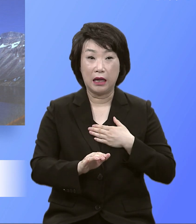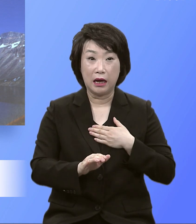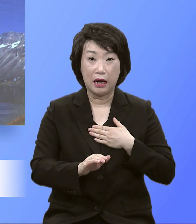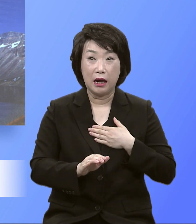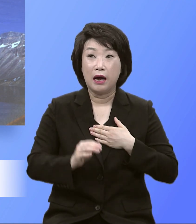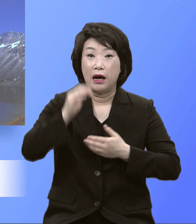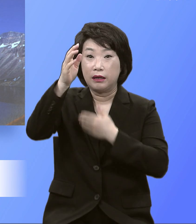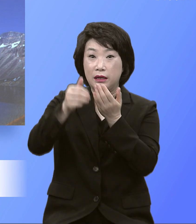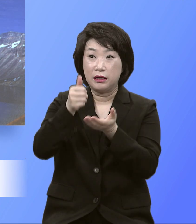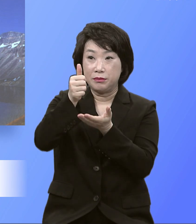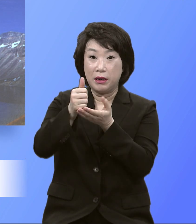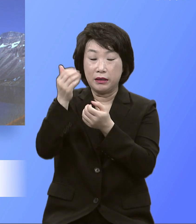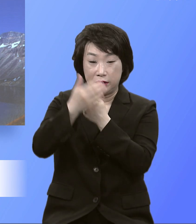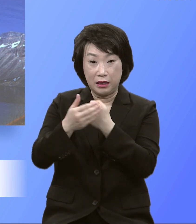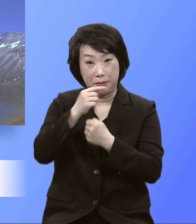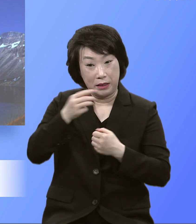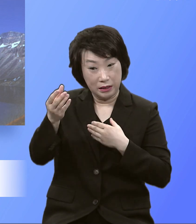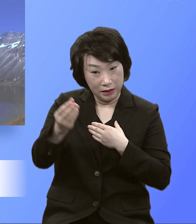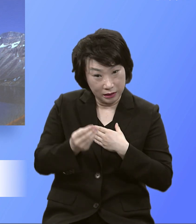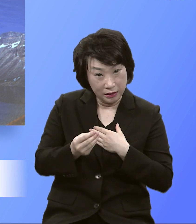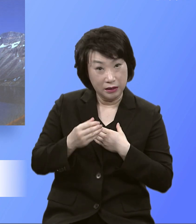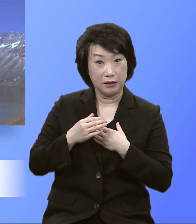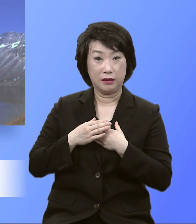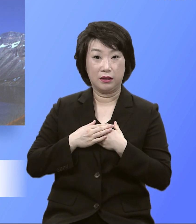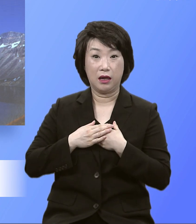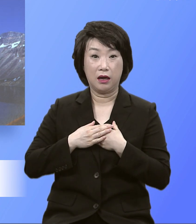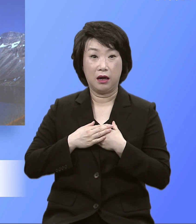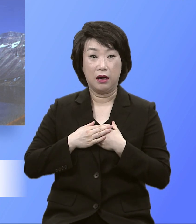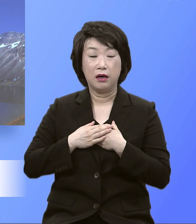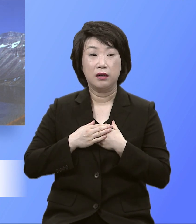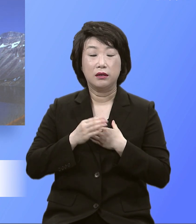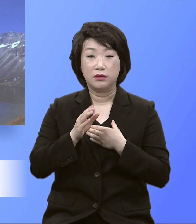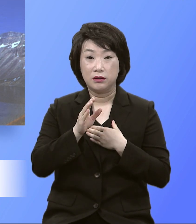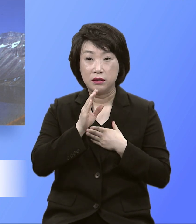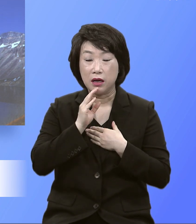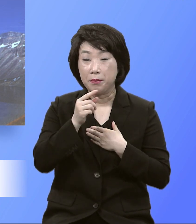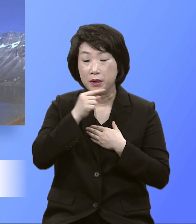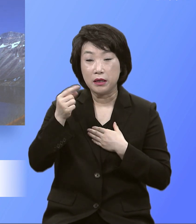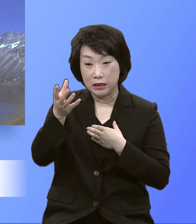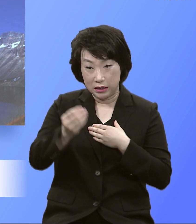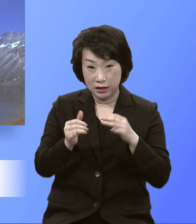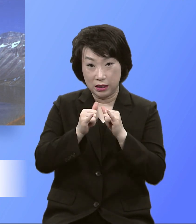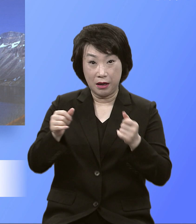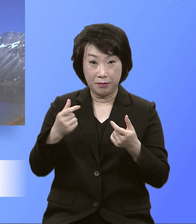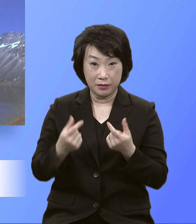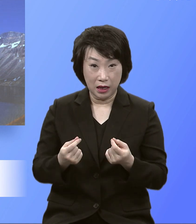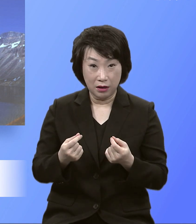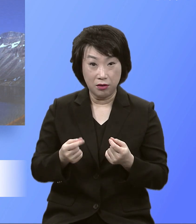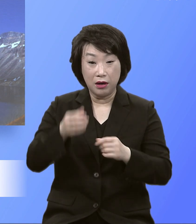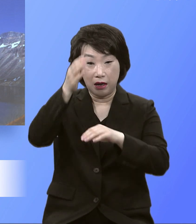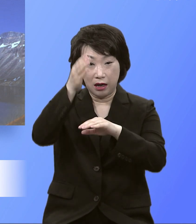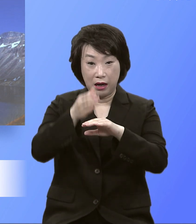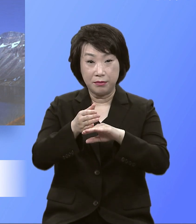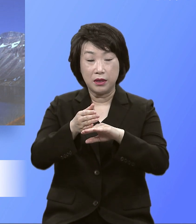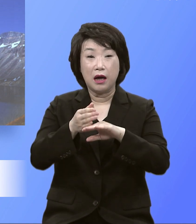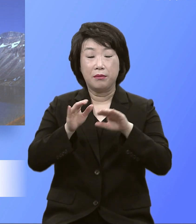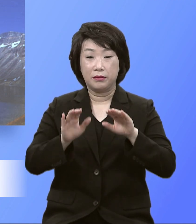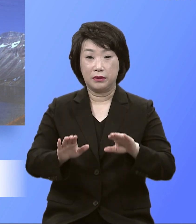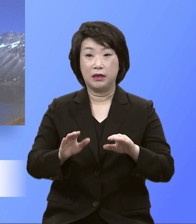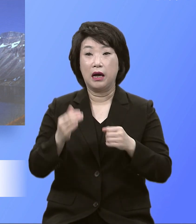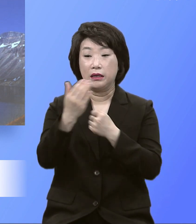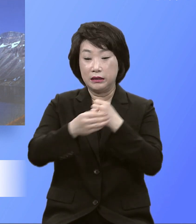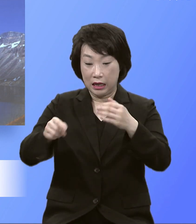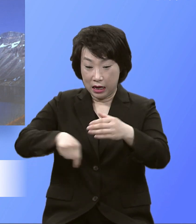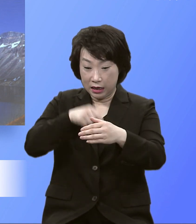내가 하나님의 은혜에 비답해서 정말로 빚진 자답게 감사하며